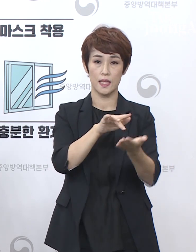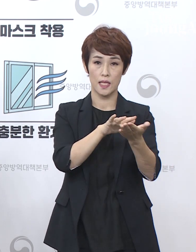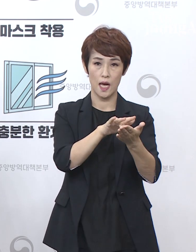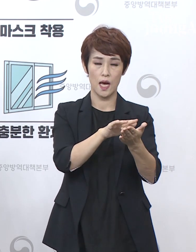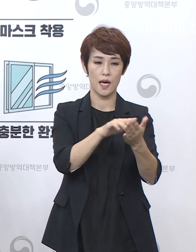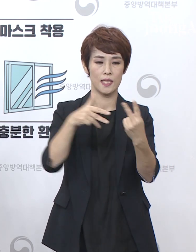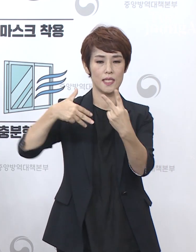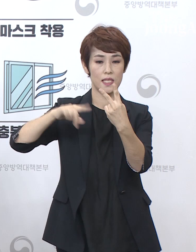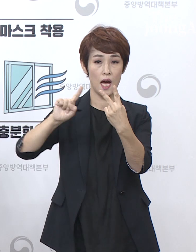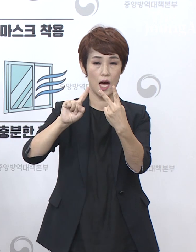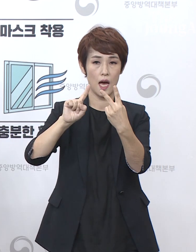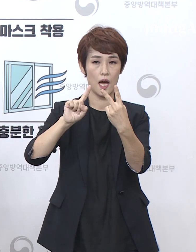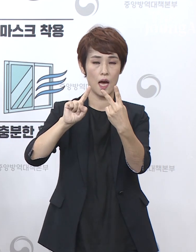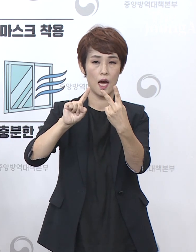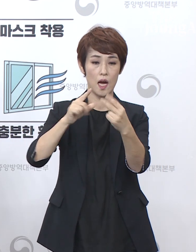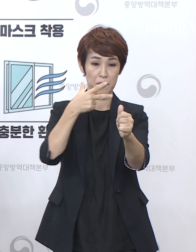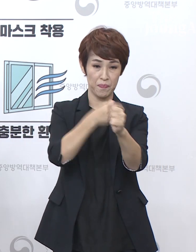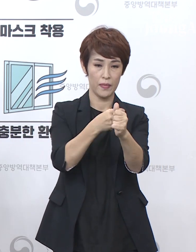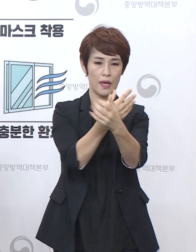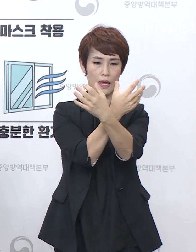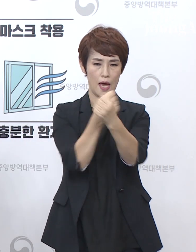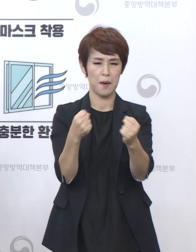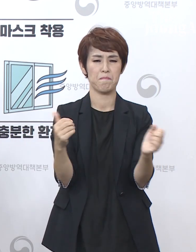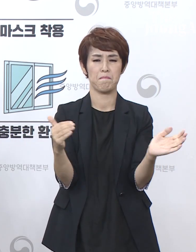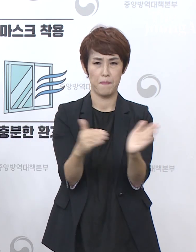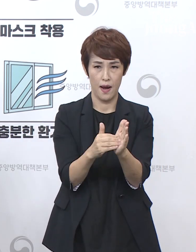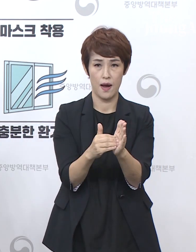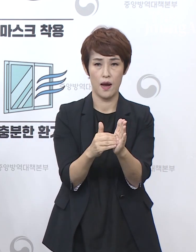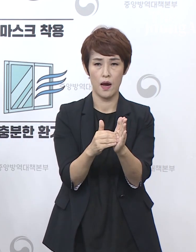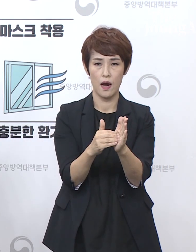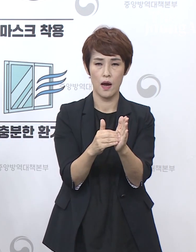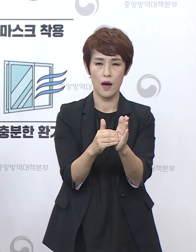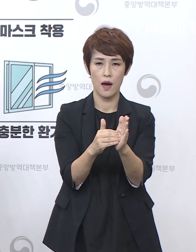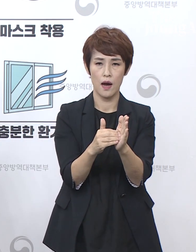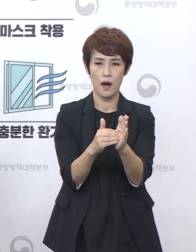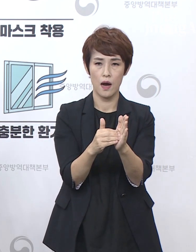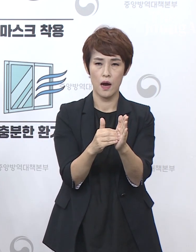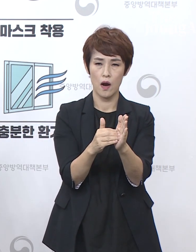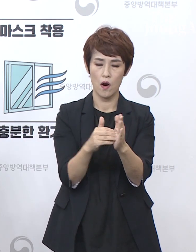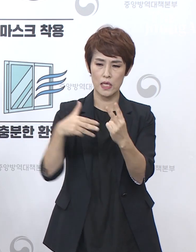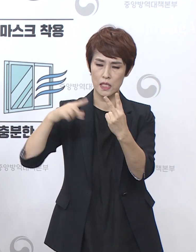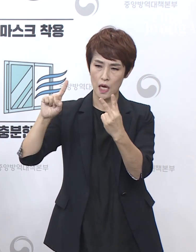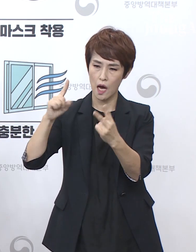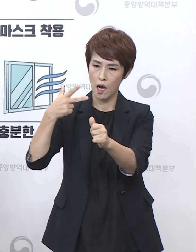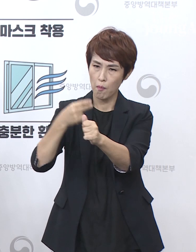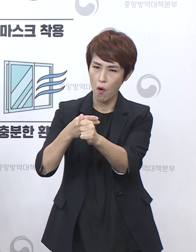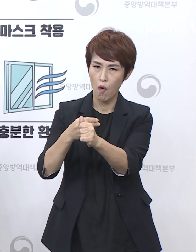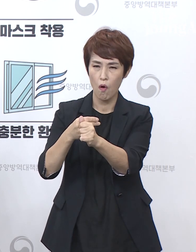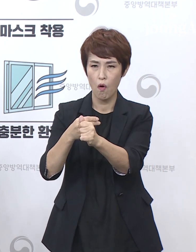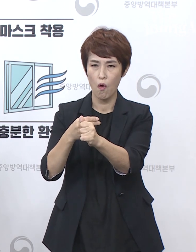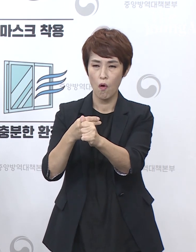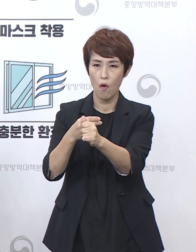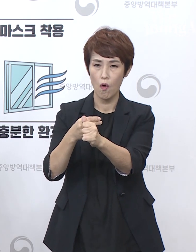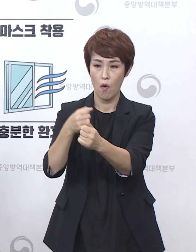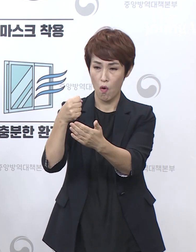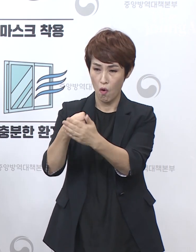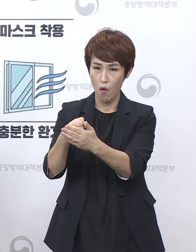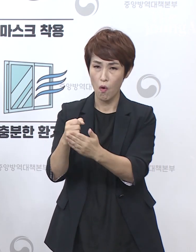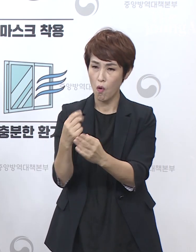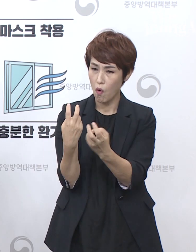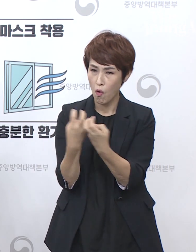2차 접종이 예약이 이미 완료된 그런 일정이 혹시 2차 예방접종 일정으로 지정된